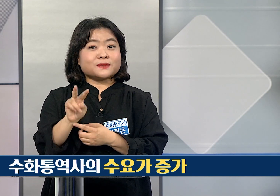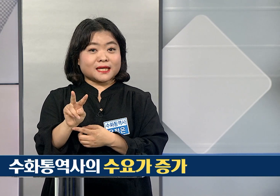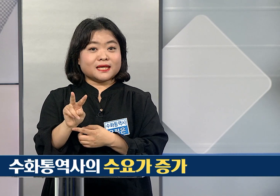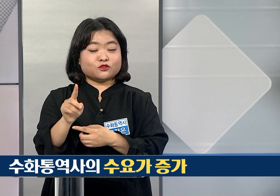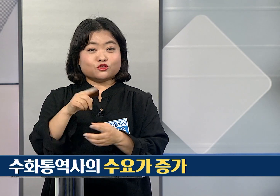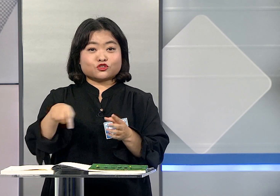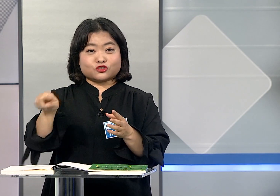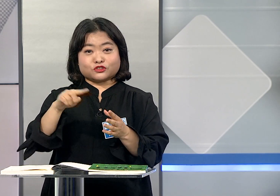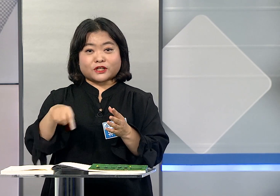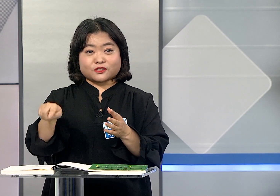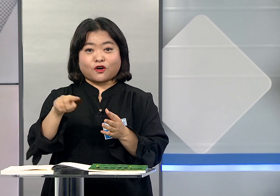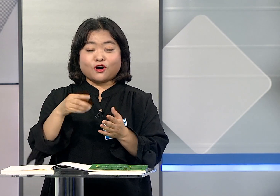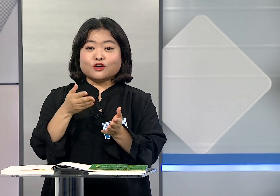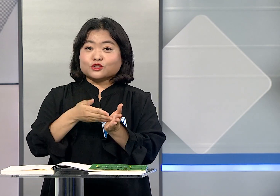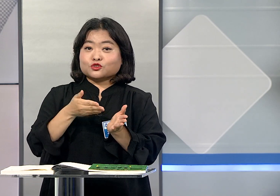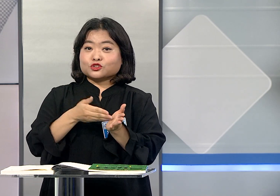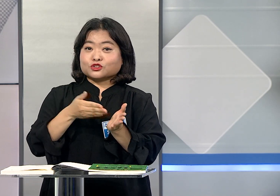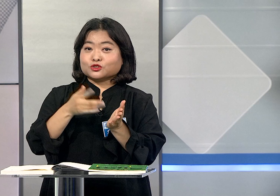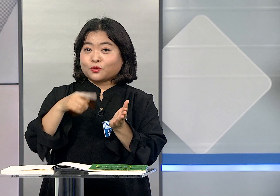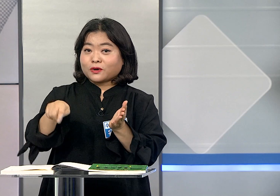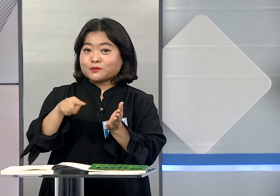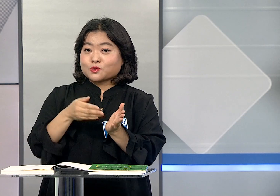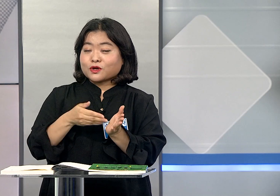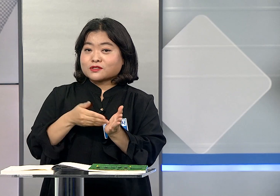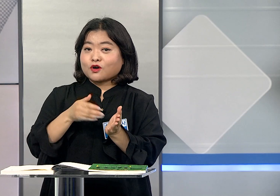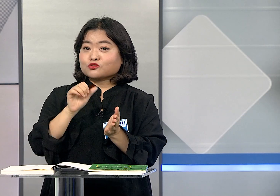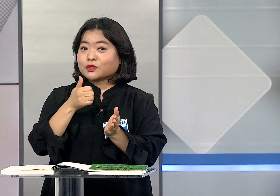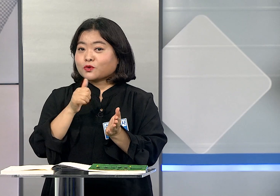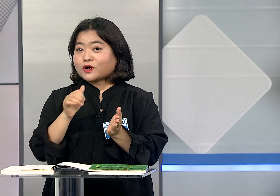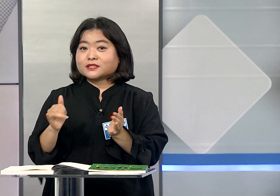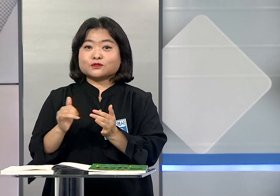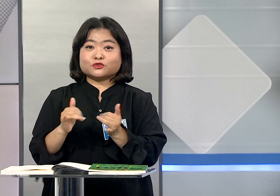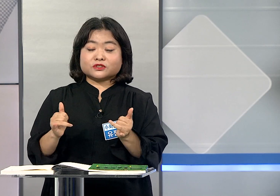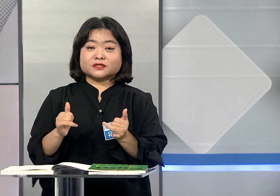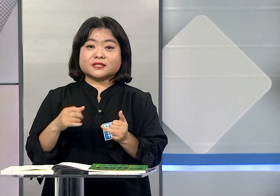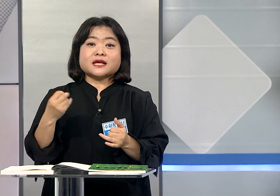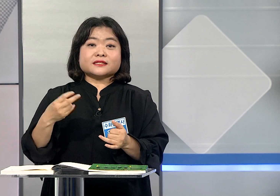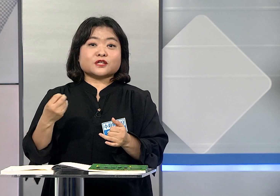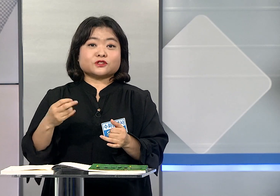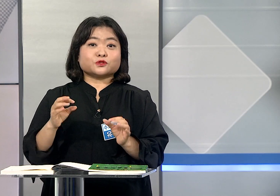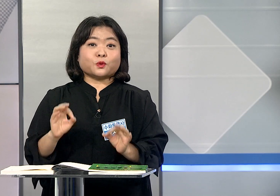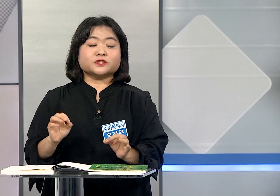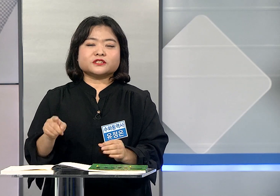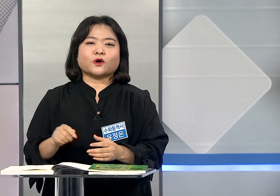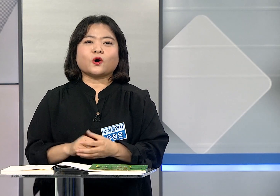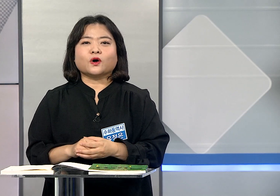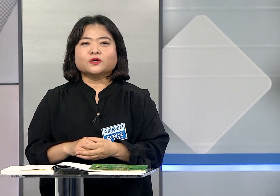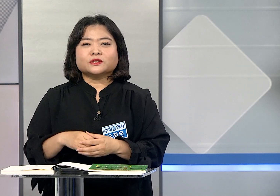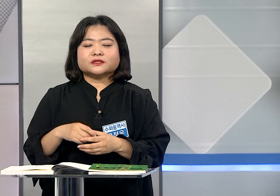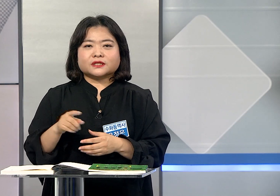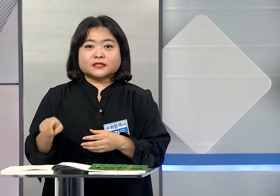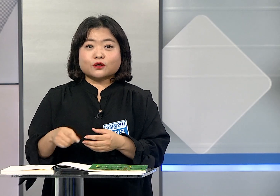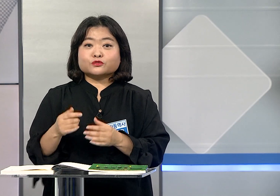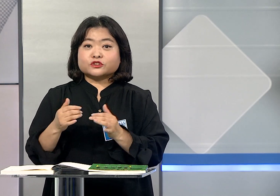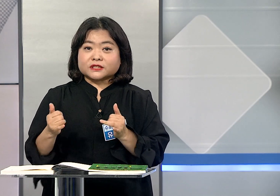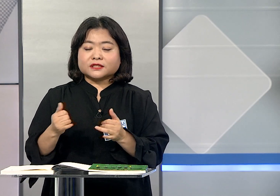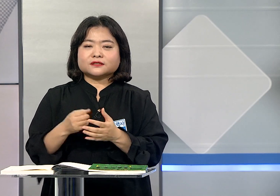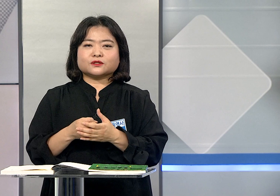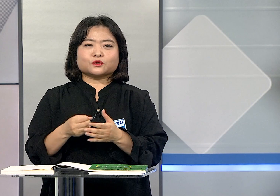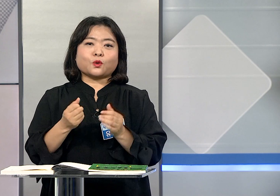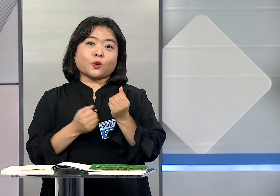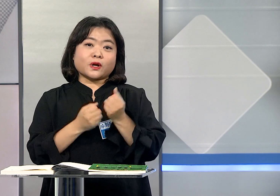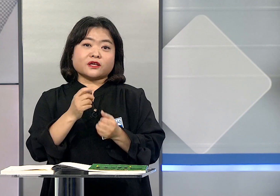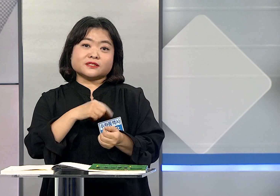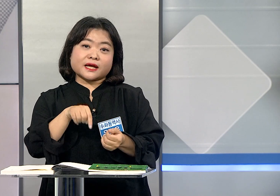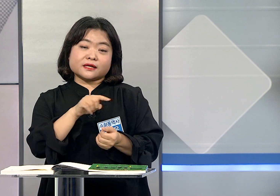아마 TV, 뉴스에서 뉴스 동그라미 속에서 수화 통역 하시는 분들은 자주 보시죠. 네, 그런 분들